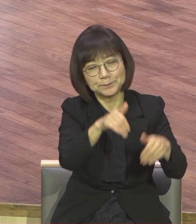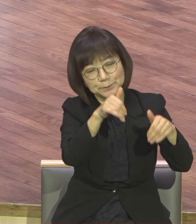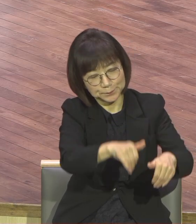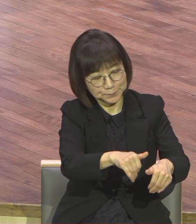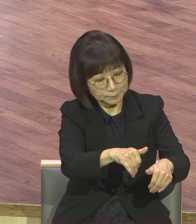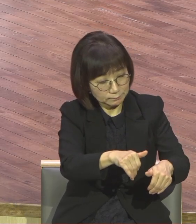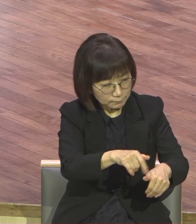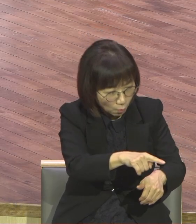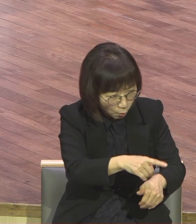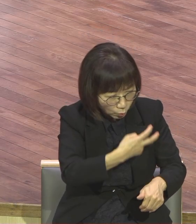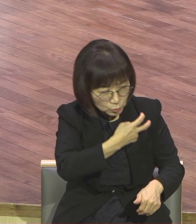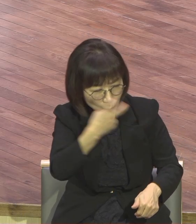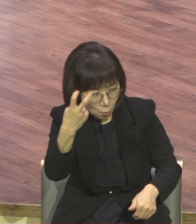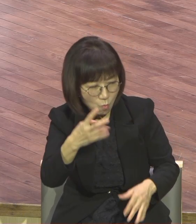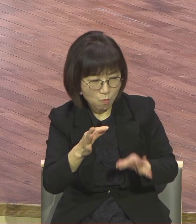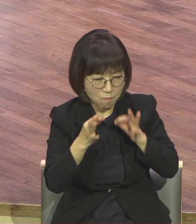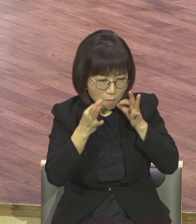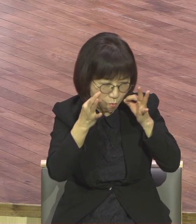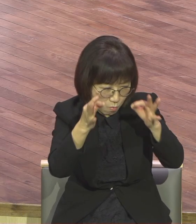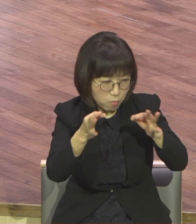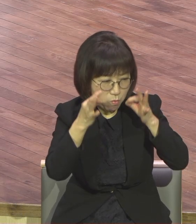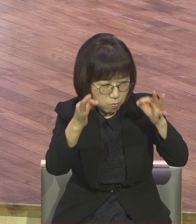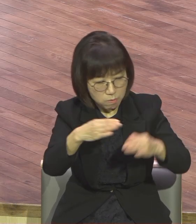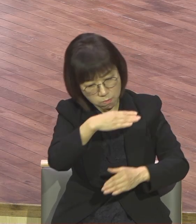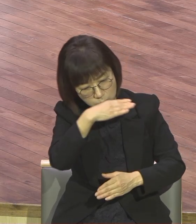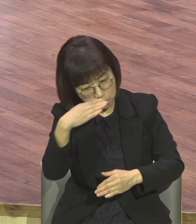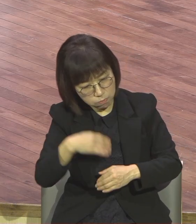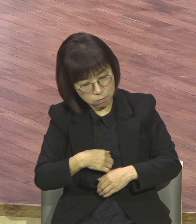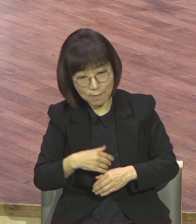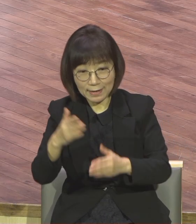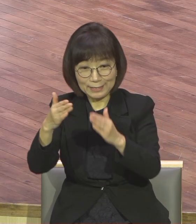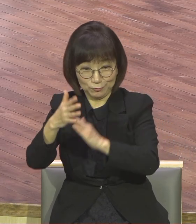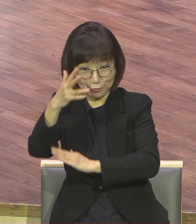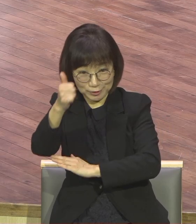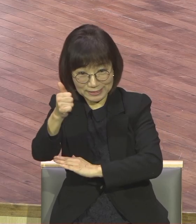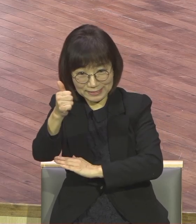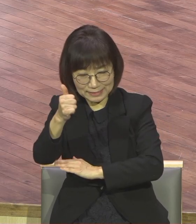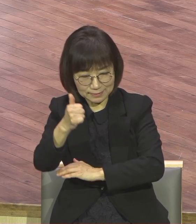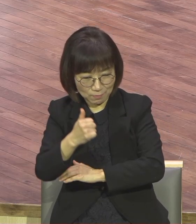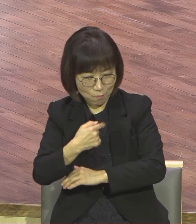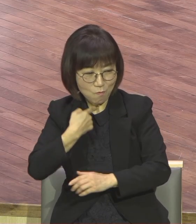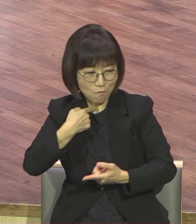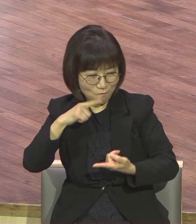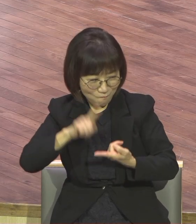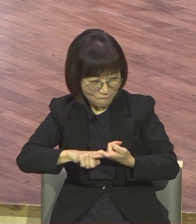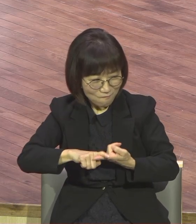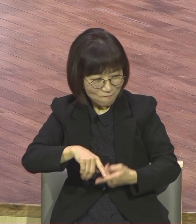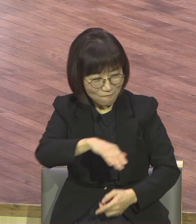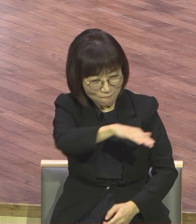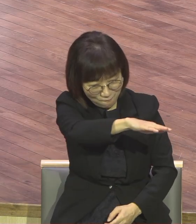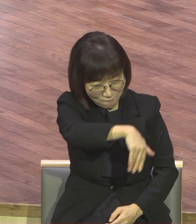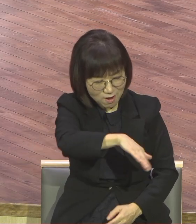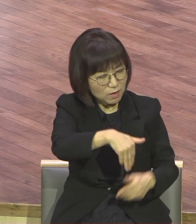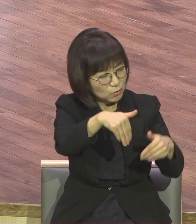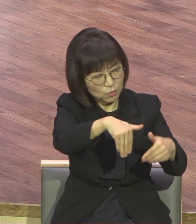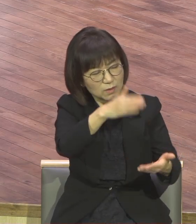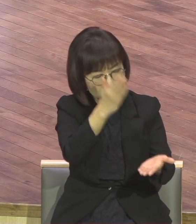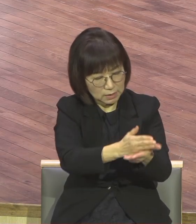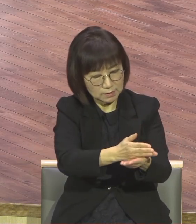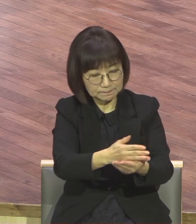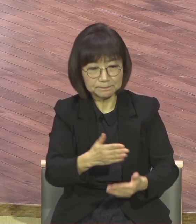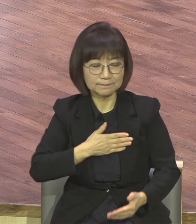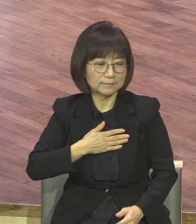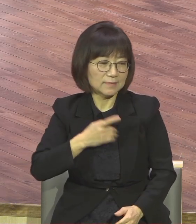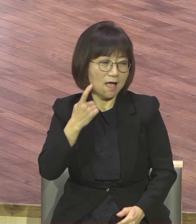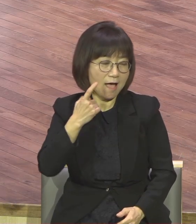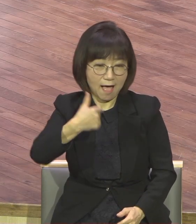지혜롭단 말이요, 성실하단 말이요. 그러니까 주인이 보고 양아들 삼아 보는 거예요. 너 노예하지 마. 네 내